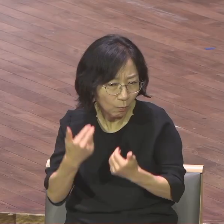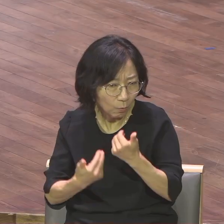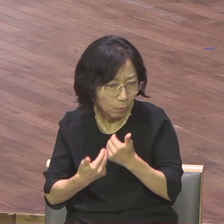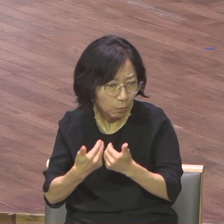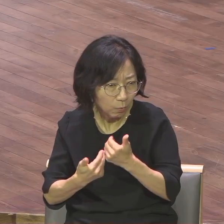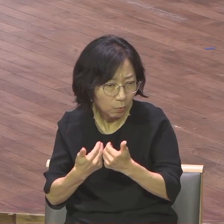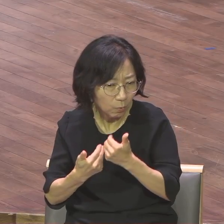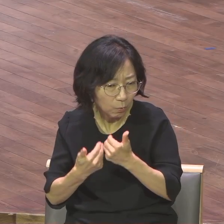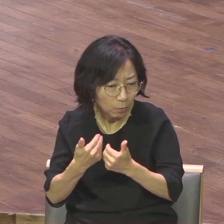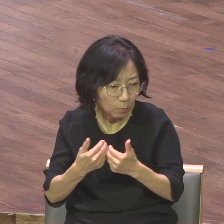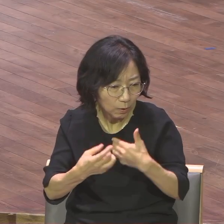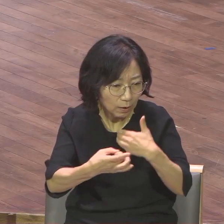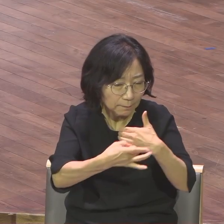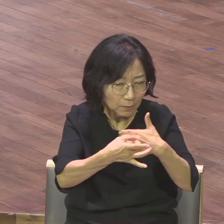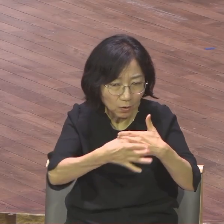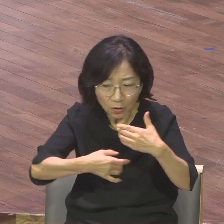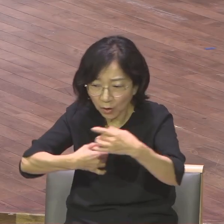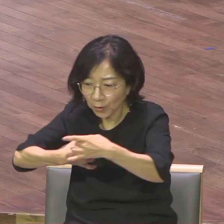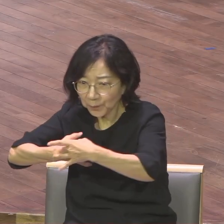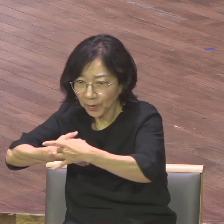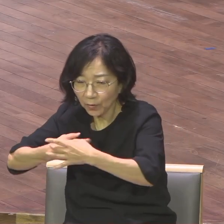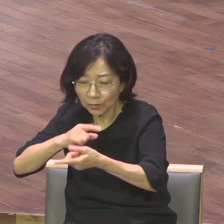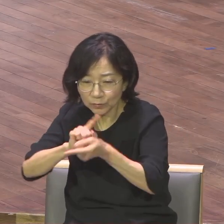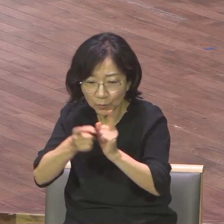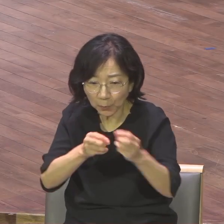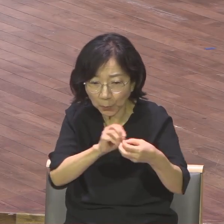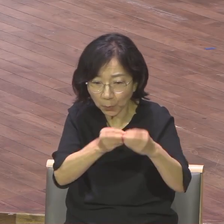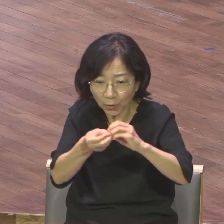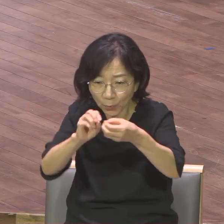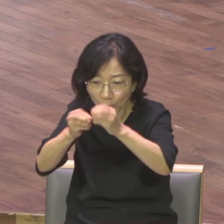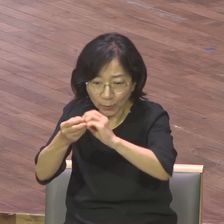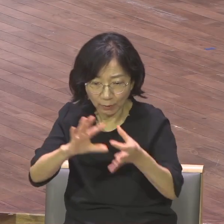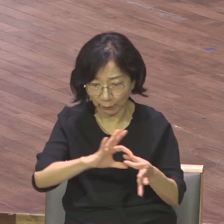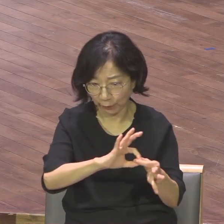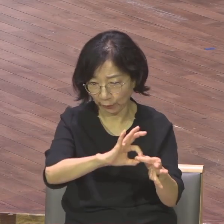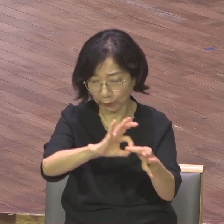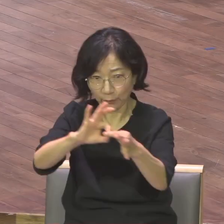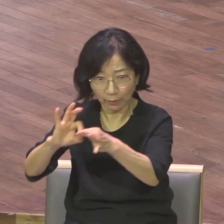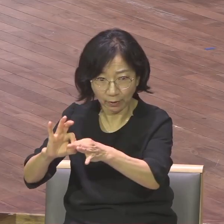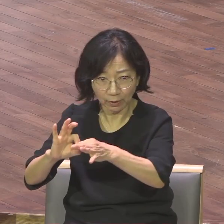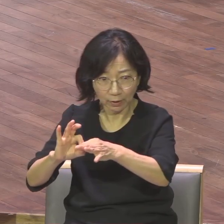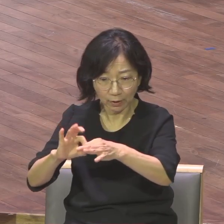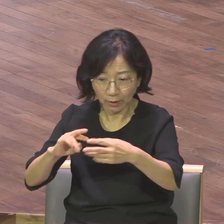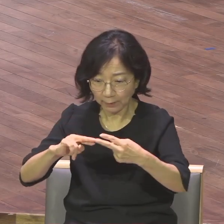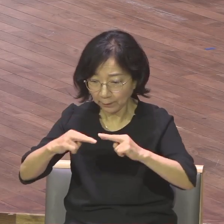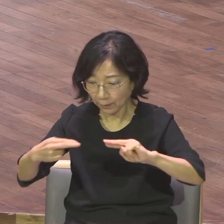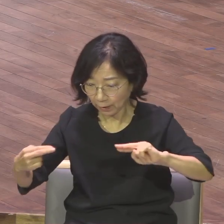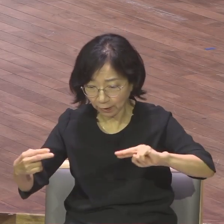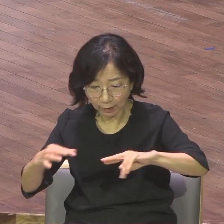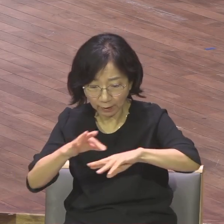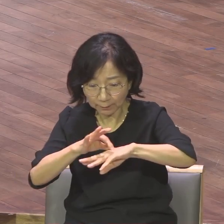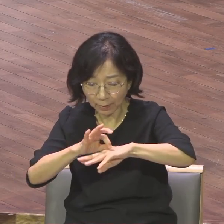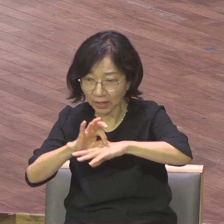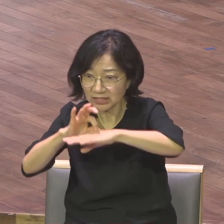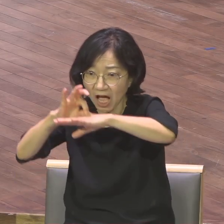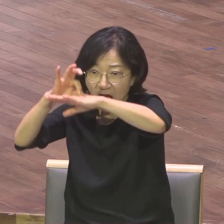뼈들이 그냥 서로 연결되고 힘줄이 생기고 살이 오르고 그 위에 가죽이 입혀짐으로 사람 모습이